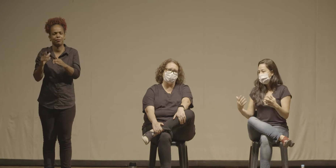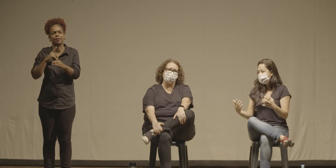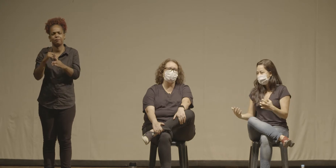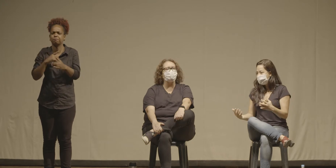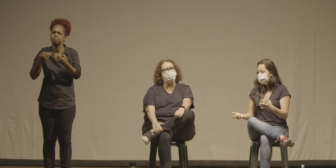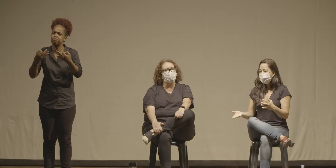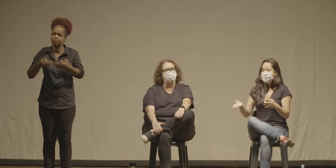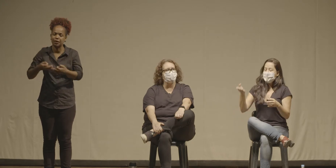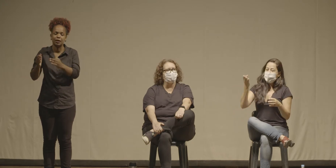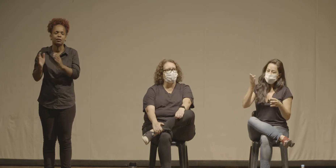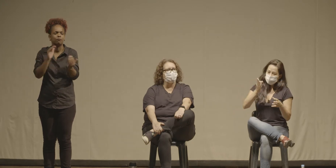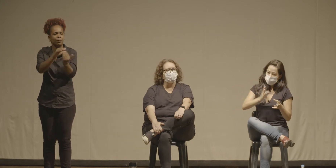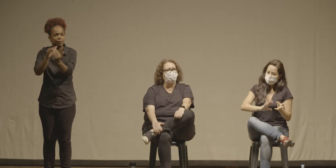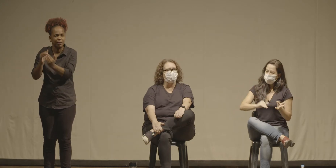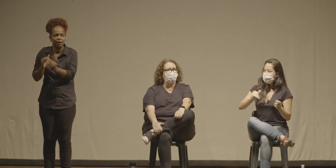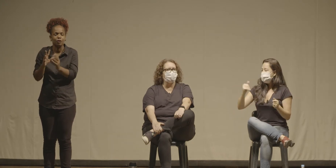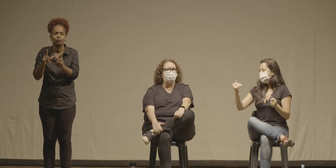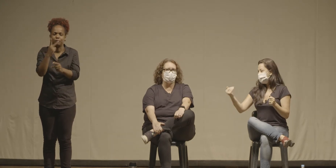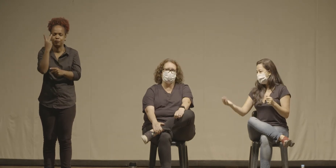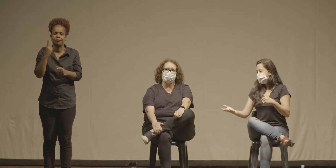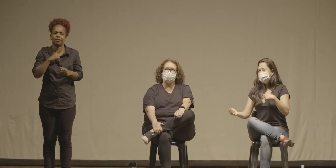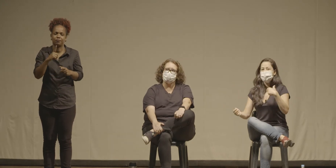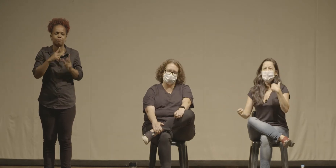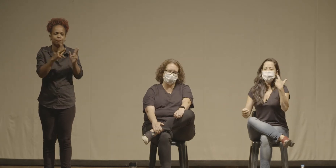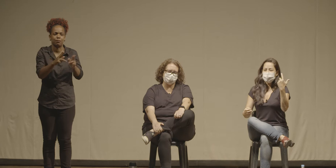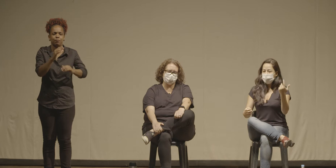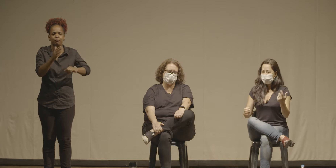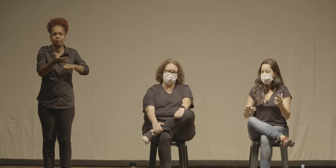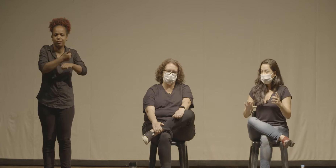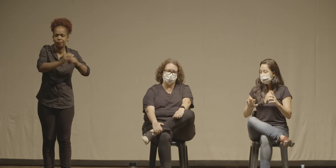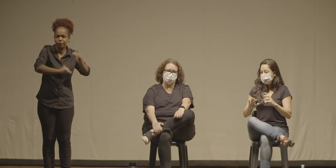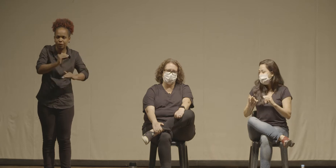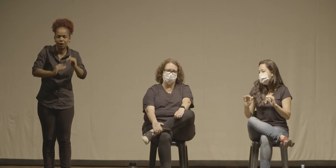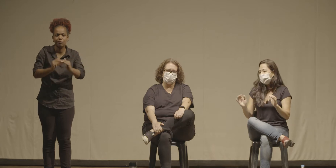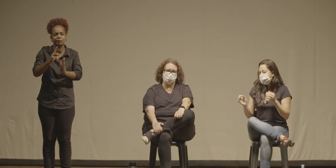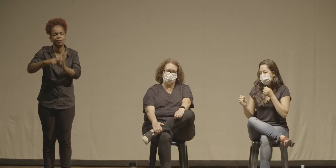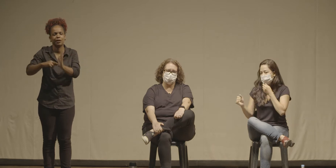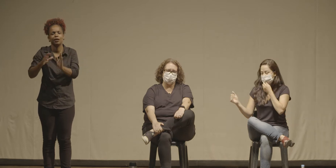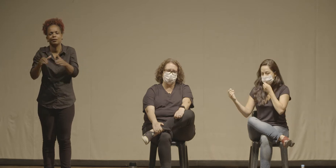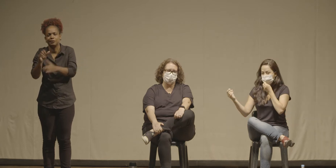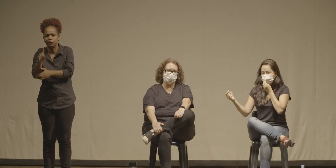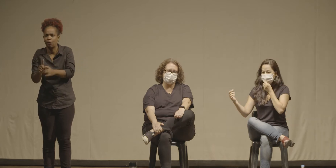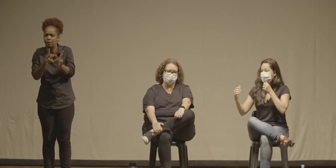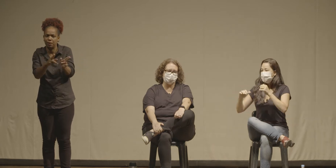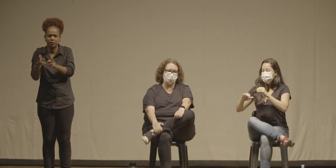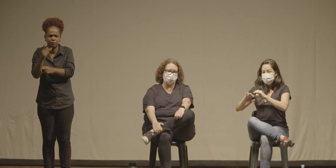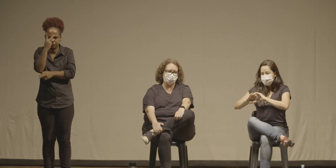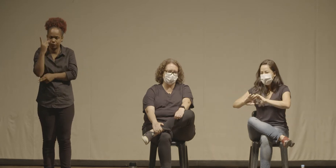Não necessariamente a pessoa que produz, se é que dirige, se é que roteiriza, está tudo certo. As